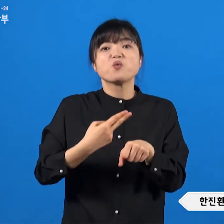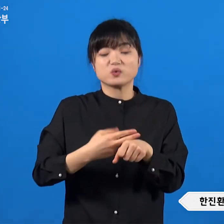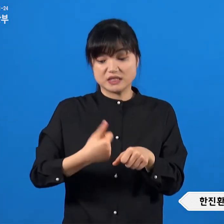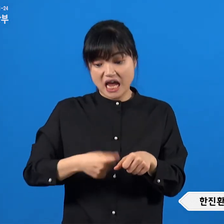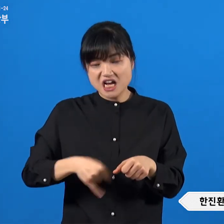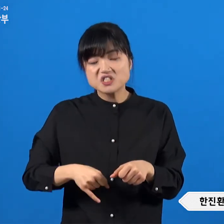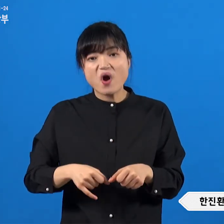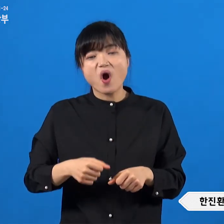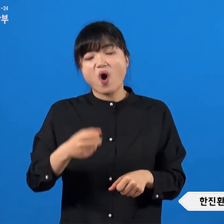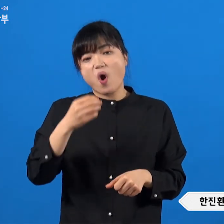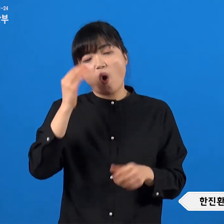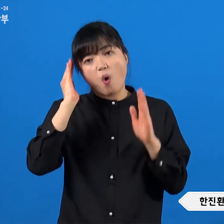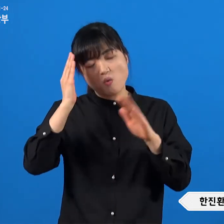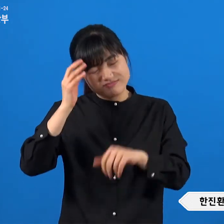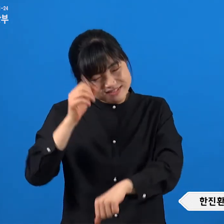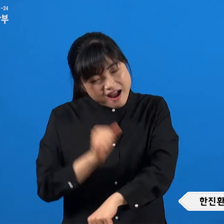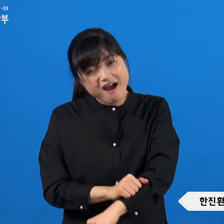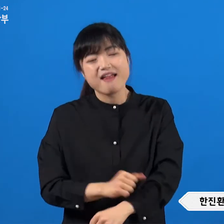교만이 가득했던 것입니다.